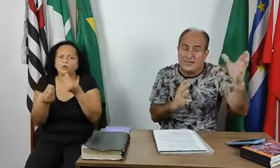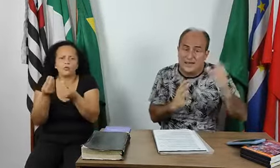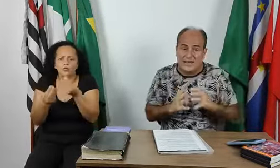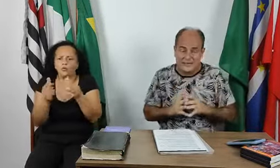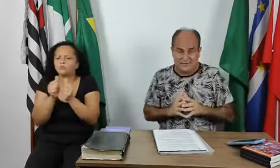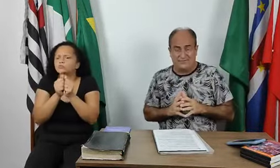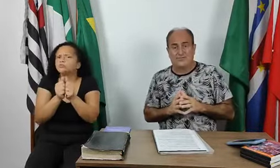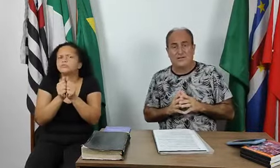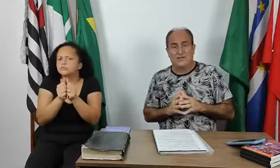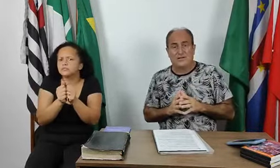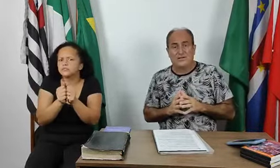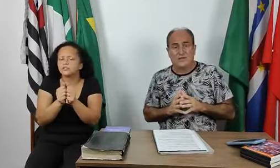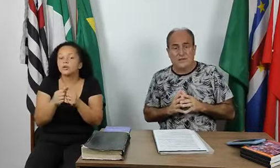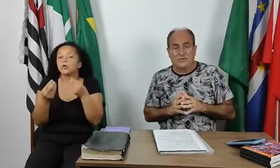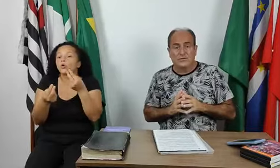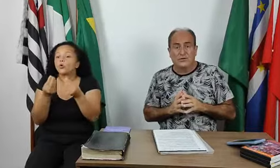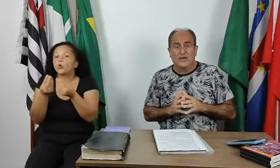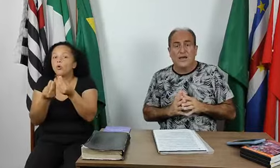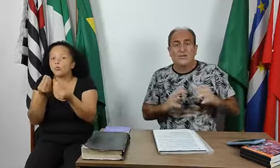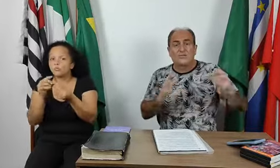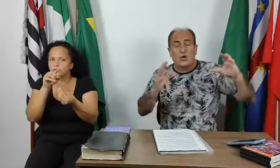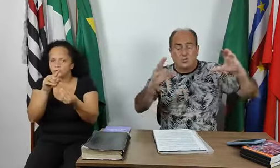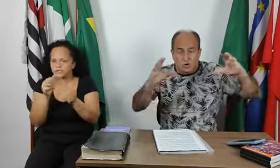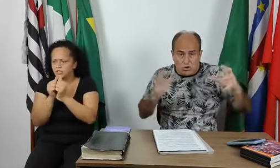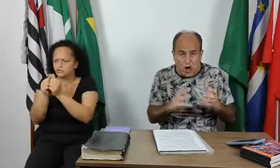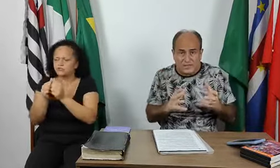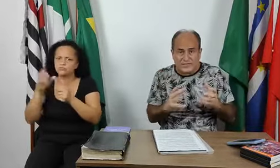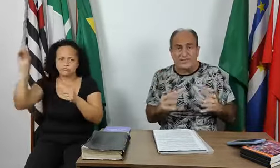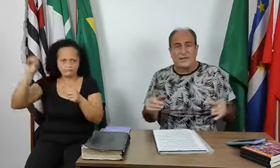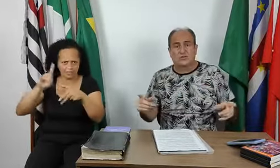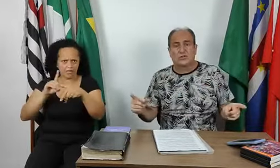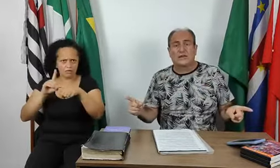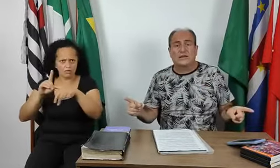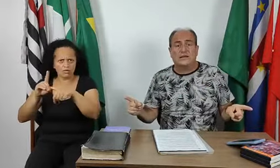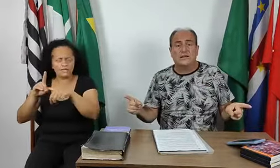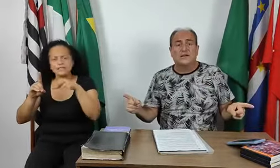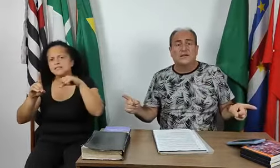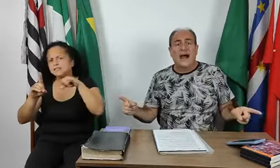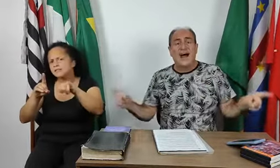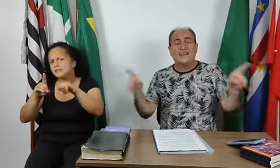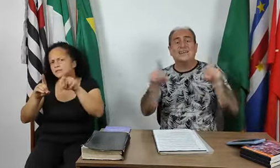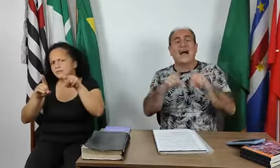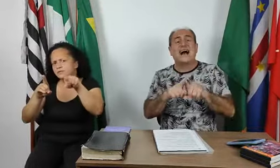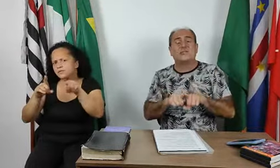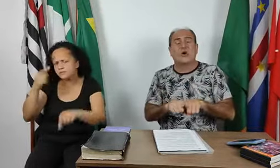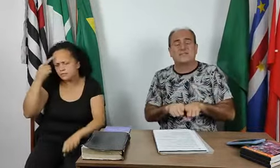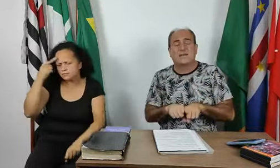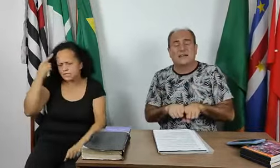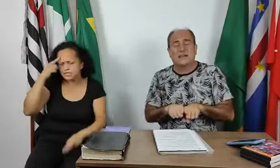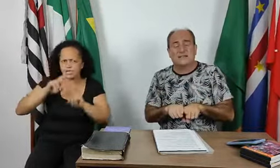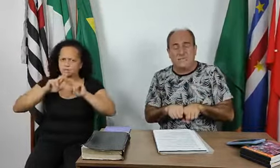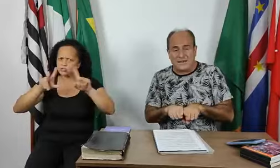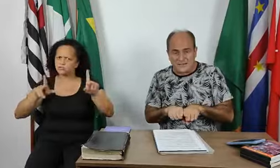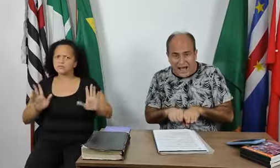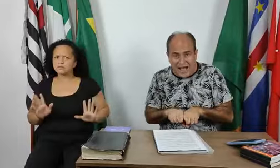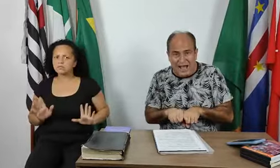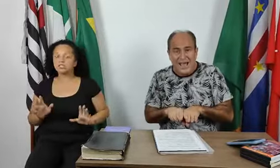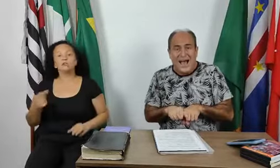diferente dele? Entendeu? Somos nós que temos que alinhar a nossa maneira